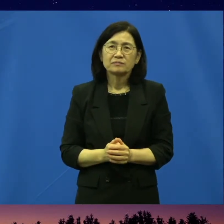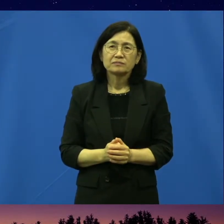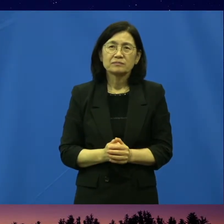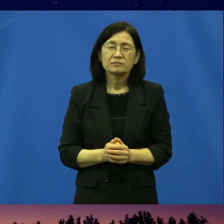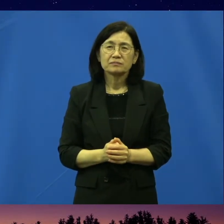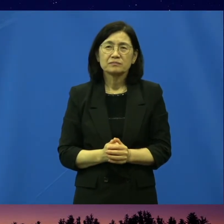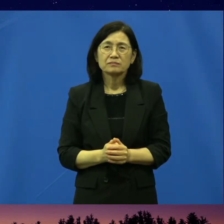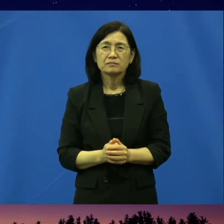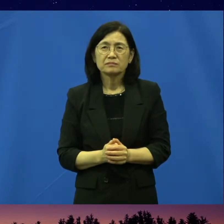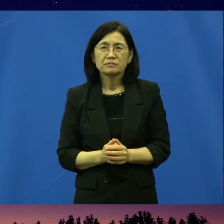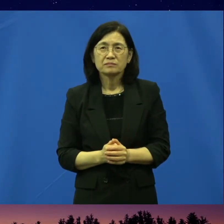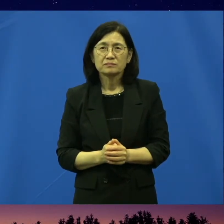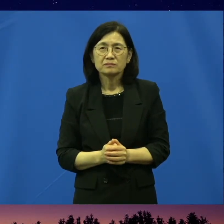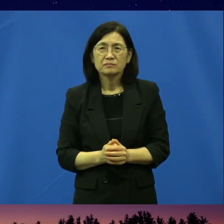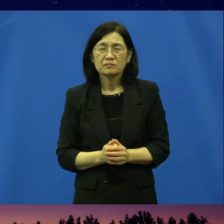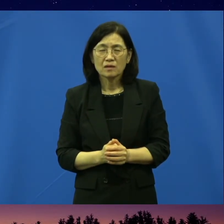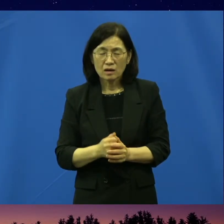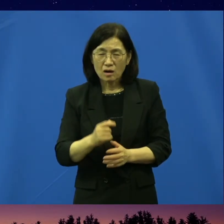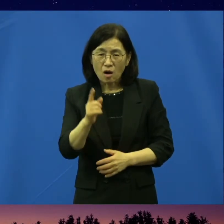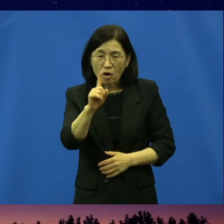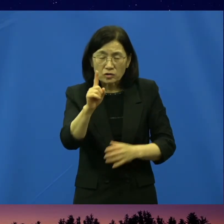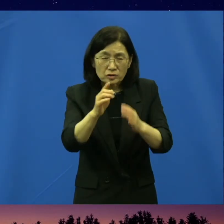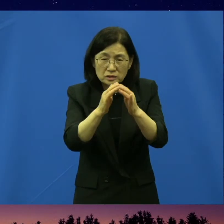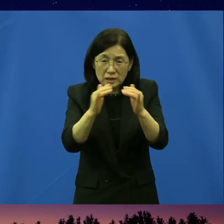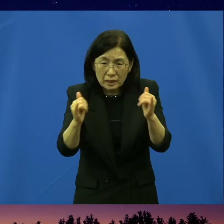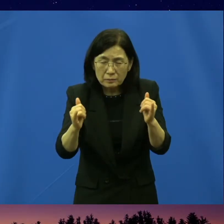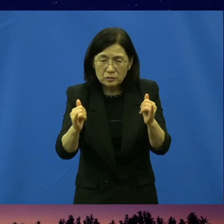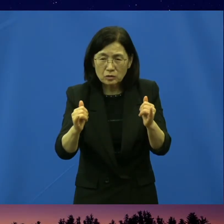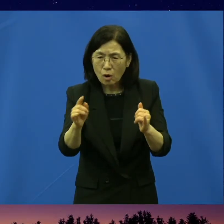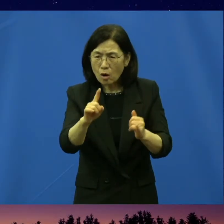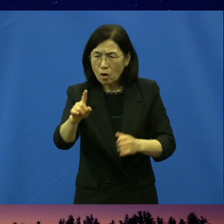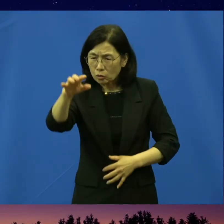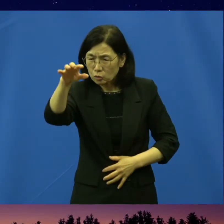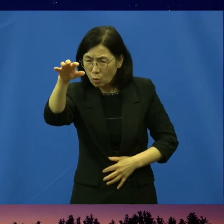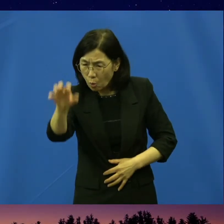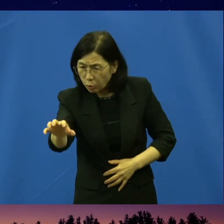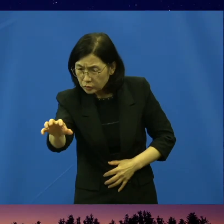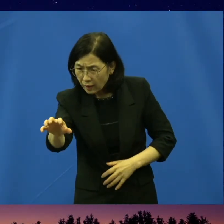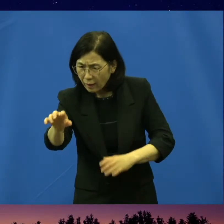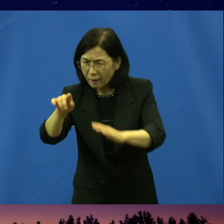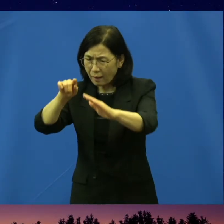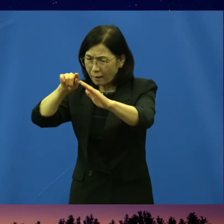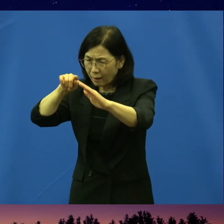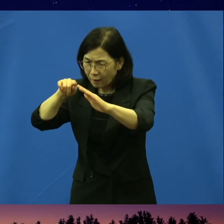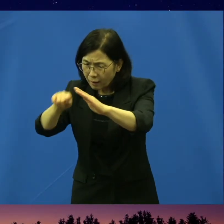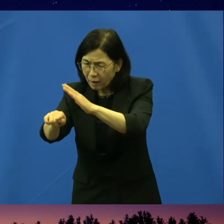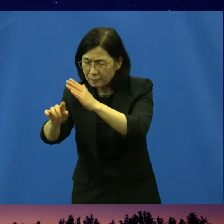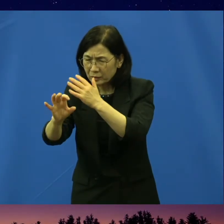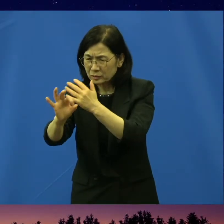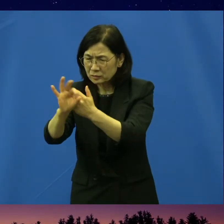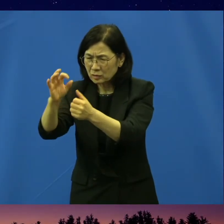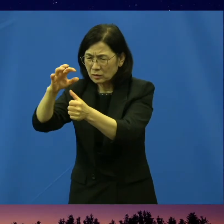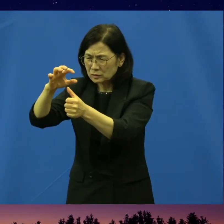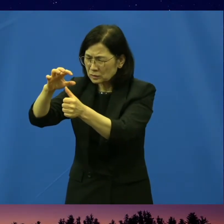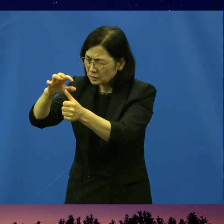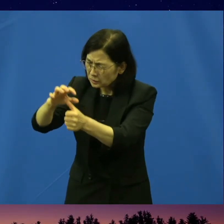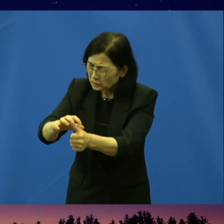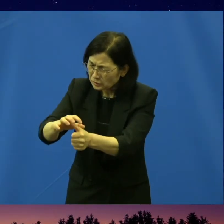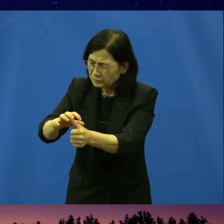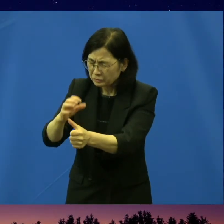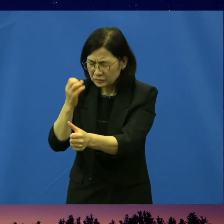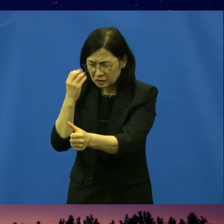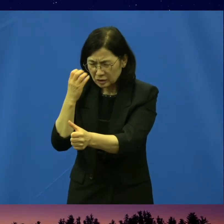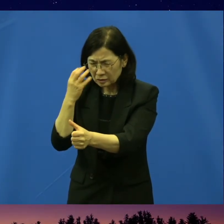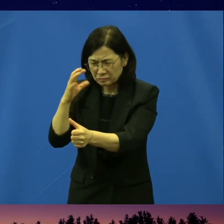그래서 어떤 사람들은 어떤 특정한 장소에 가면 눌린대요. 눌린대. 눌린다는 걸 표현하죠. 가히 눌리기도 하고 눌린다는. 가끔